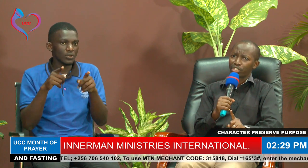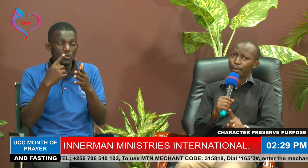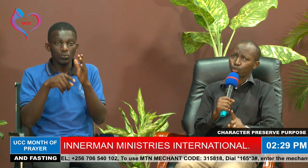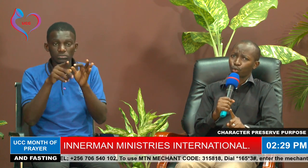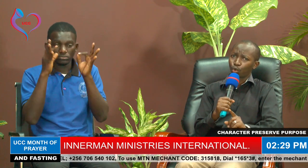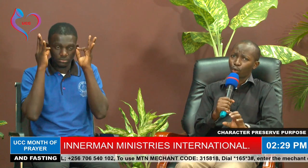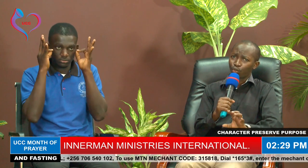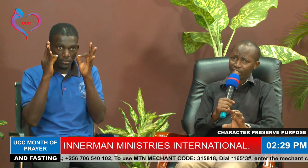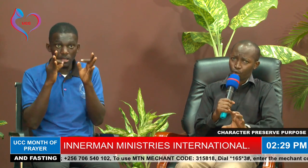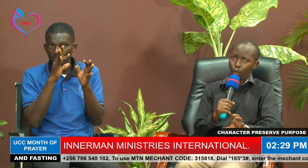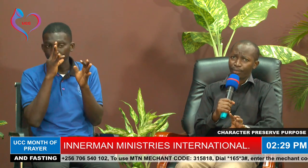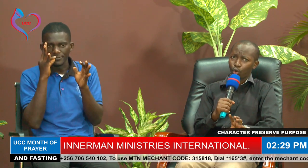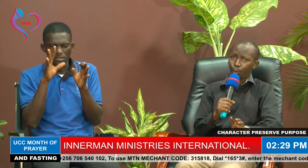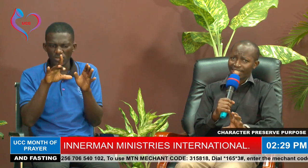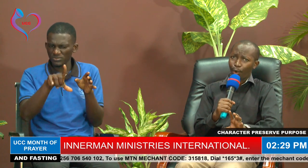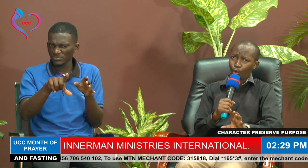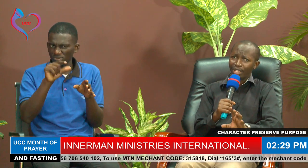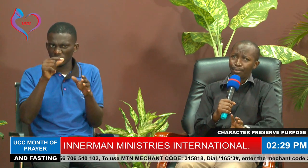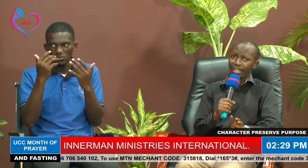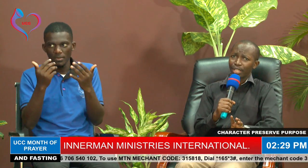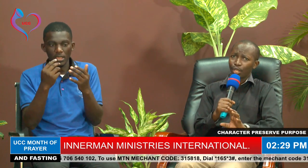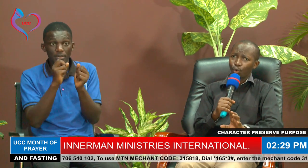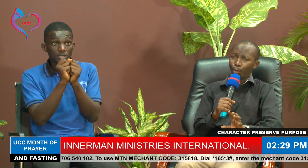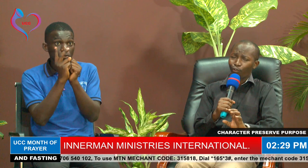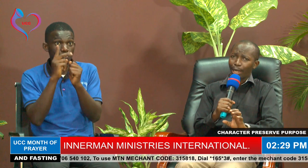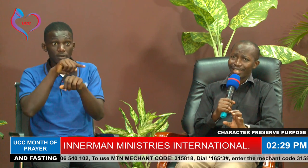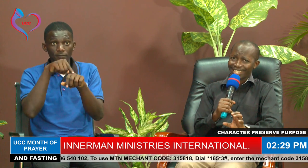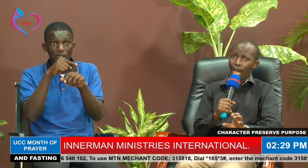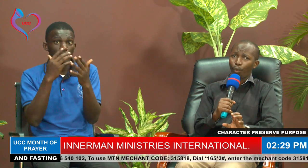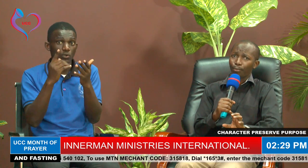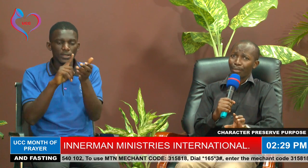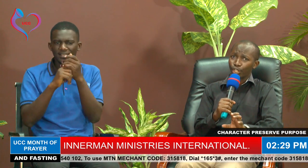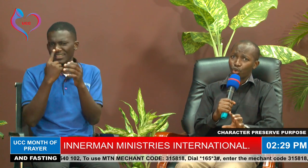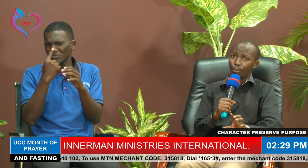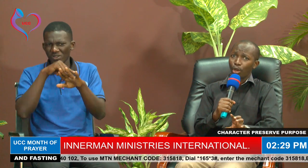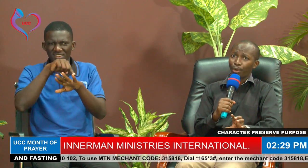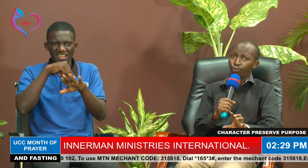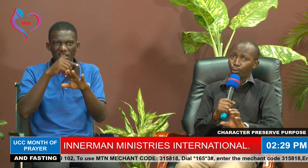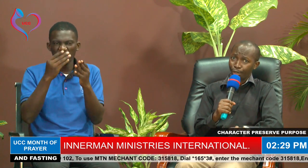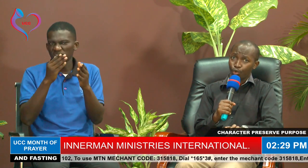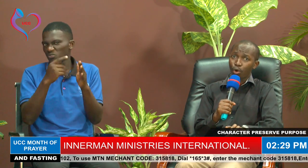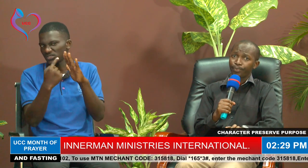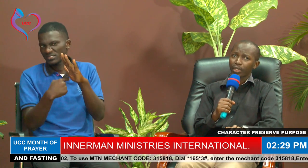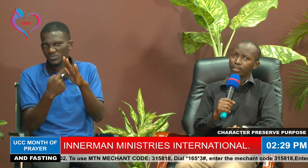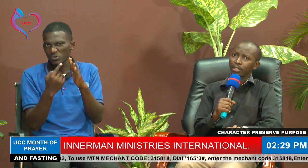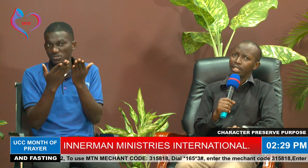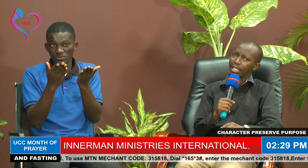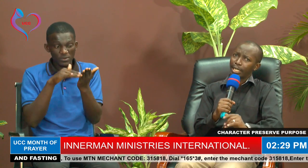siba. Chole onze ko. Oba sawa kuminabili. Oba kufuna mwe sawa. Mbela joli mwe ya obuna fubo mbirigo. Chinyikile